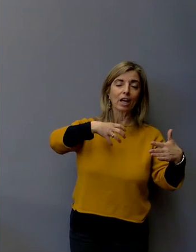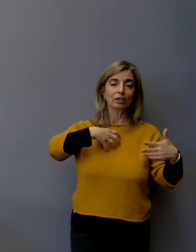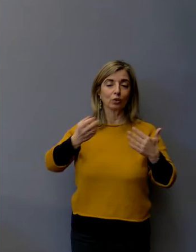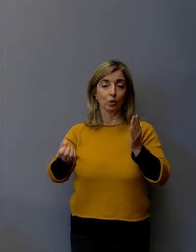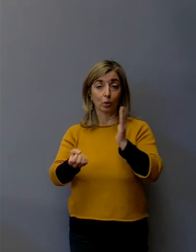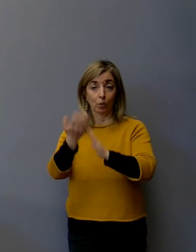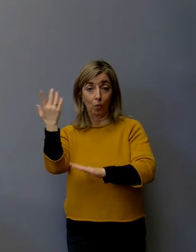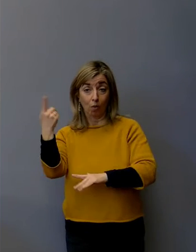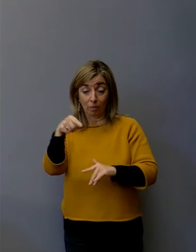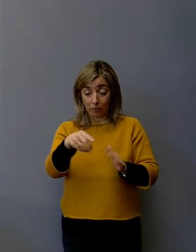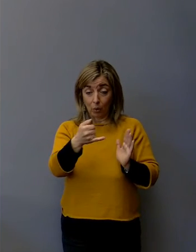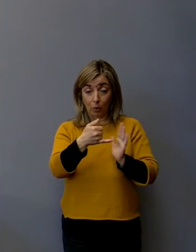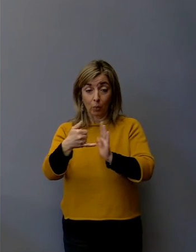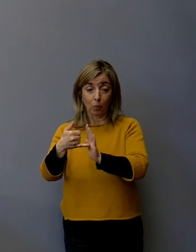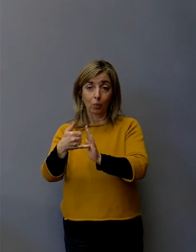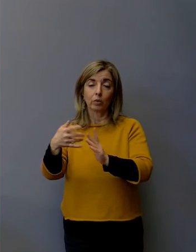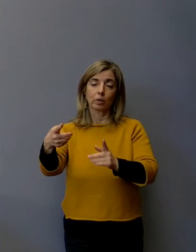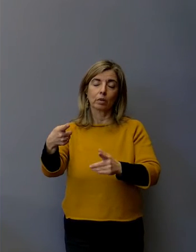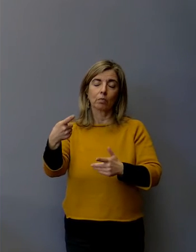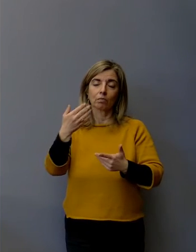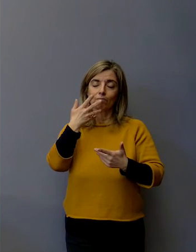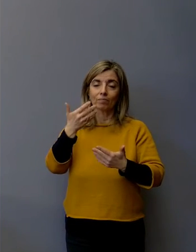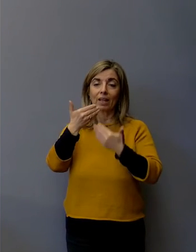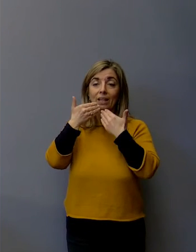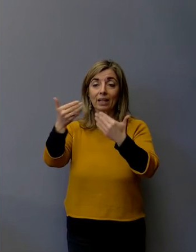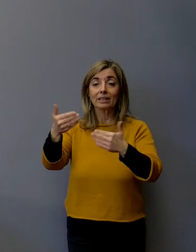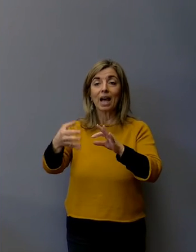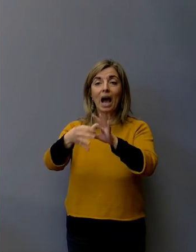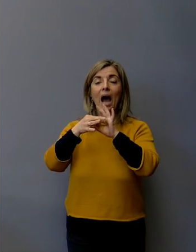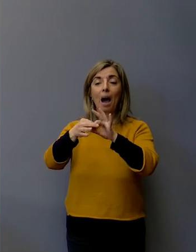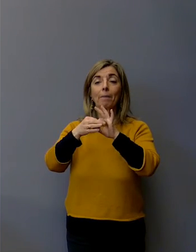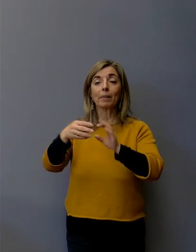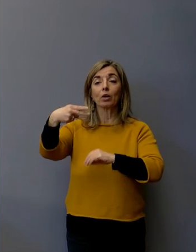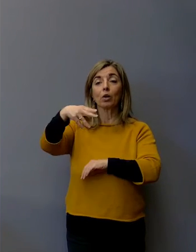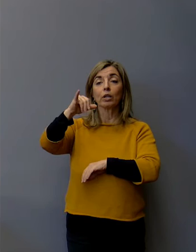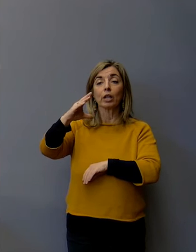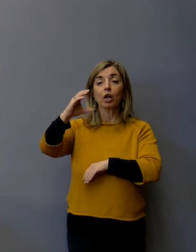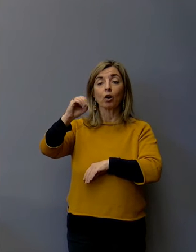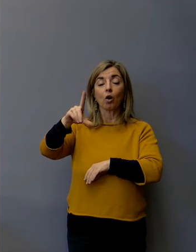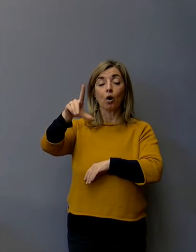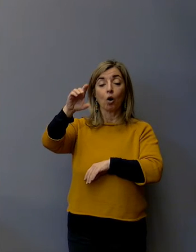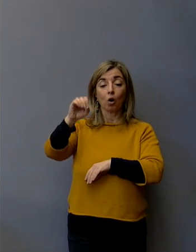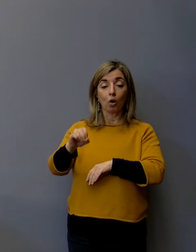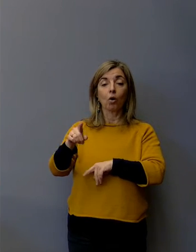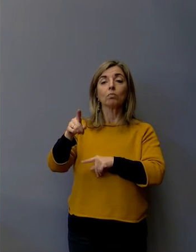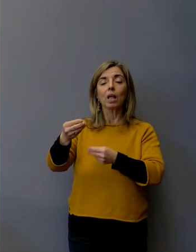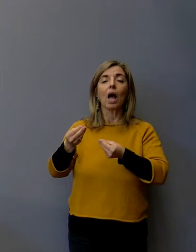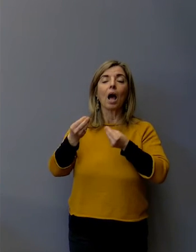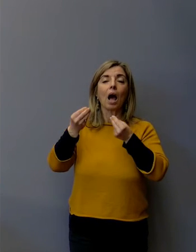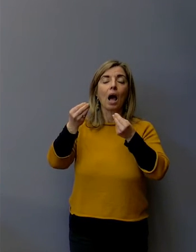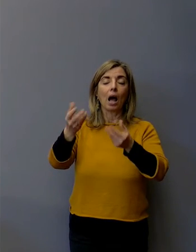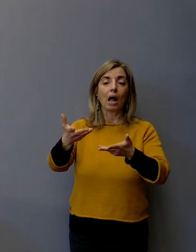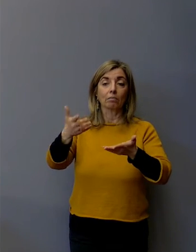il garante amico massimo nicolò capace di apportare maggior lustro e rappresentatività alla nostra città